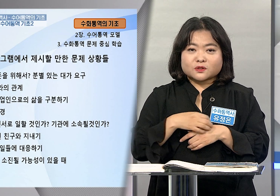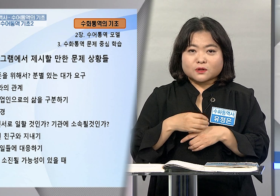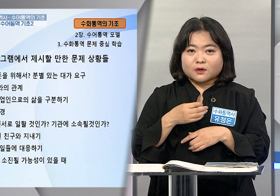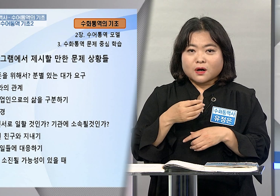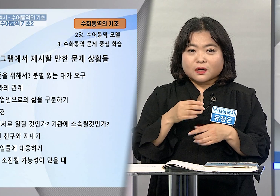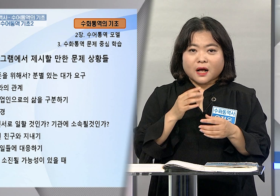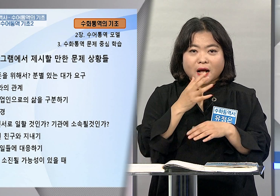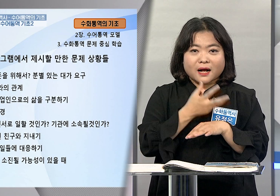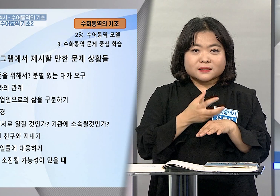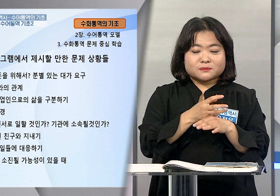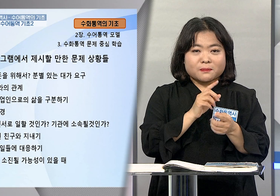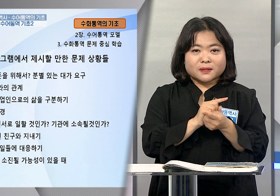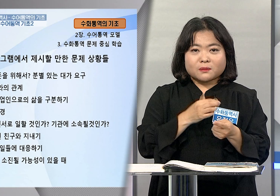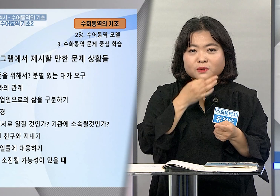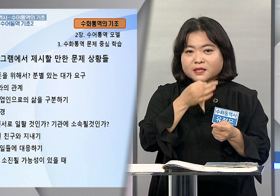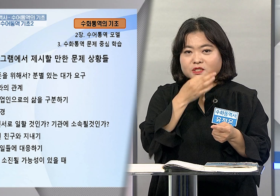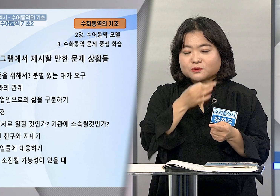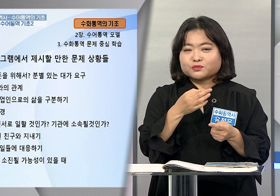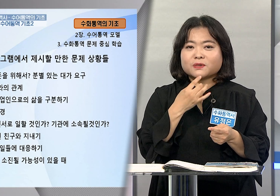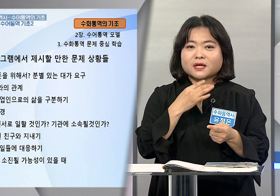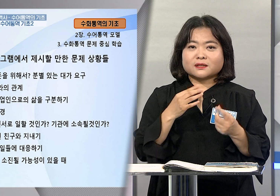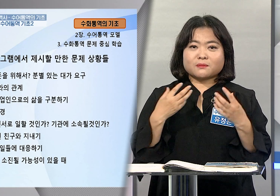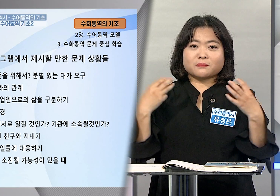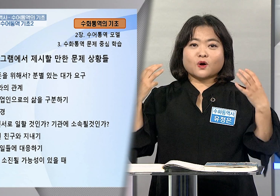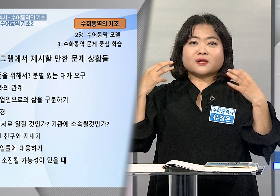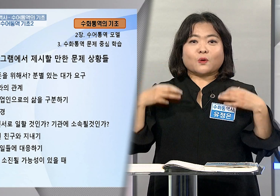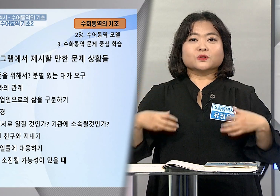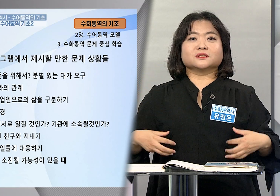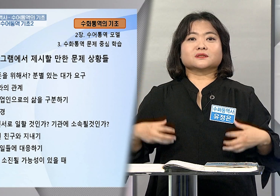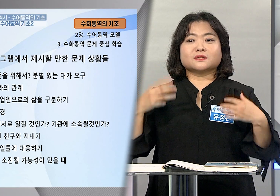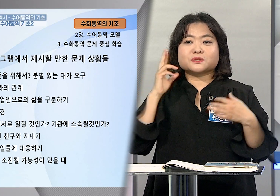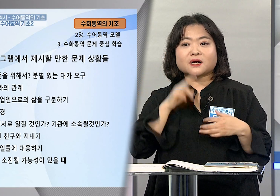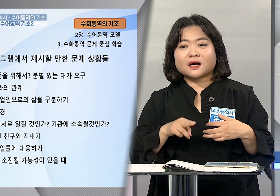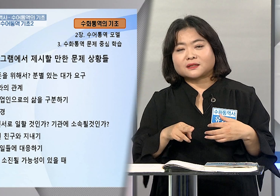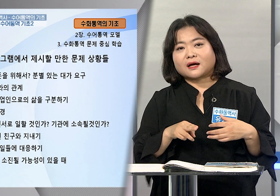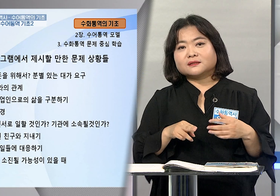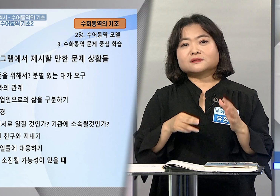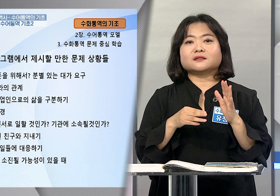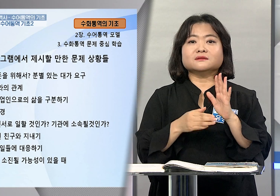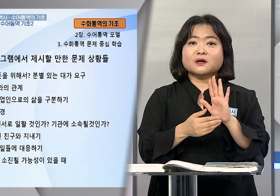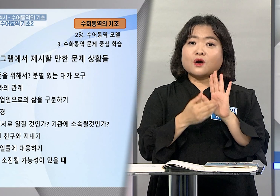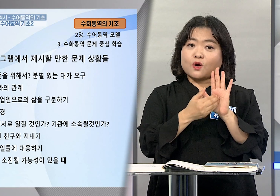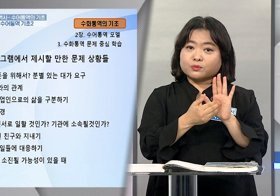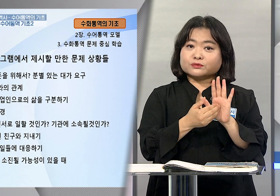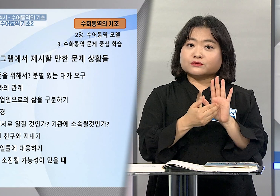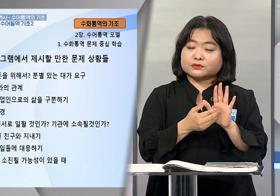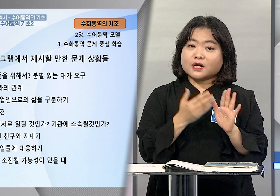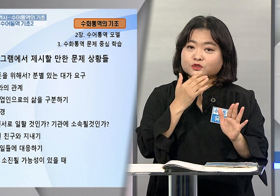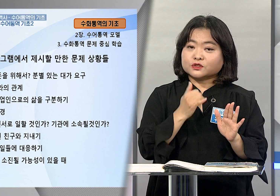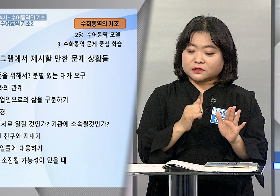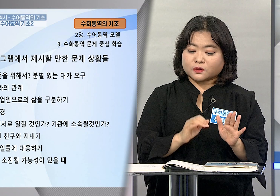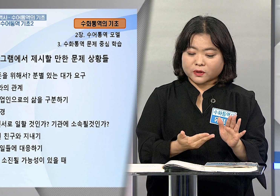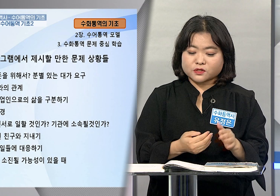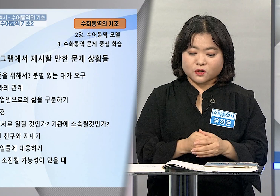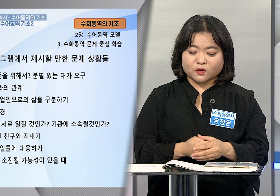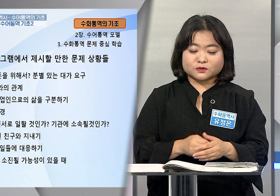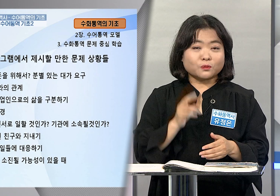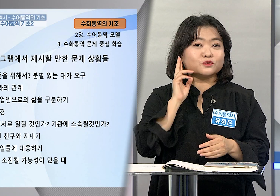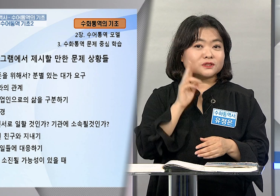있어서 강아지만 만나면 해치뿐만 아니라 막 뭐가 나오는 그런 심각하다. 이럴 때는 거부할 수 있어야 되겠죠. 너무